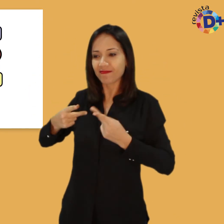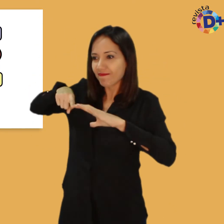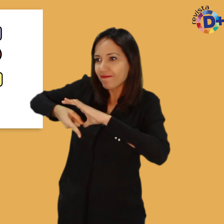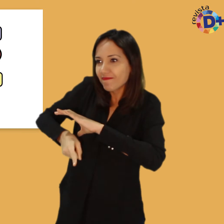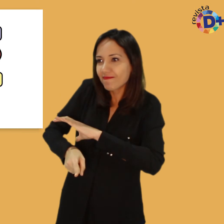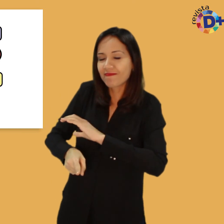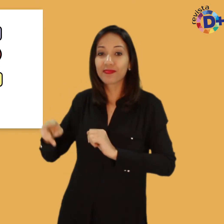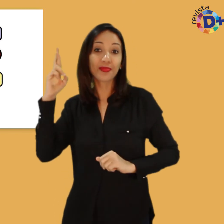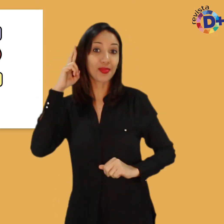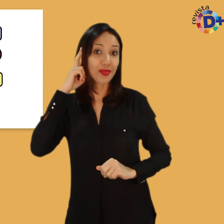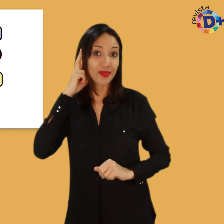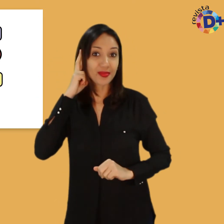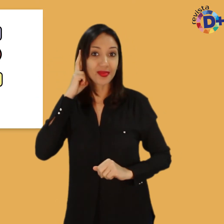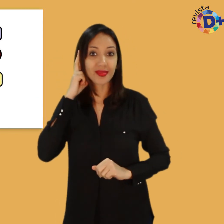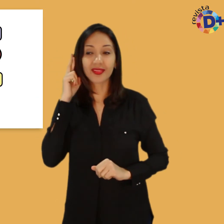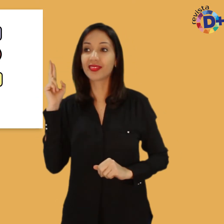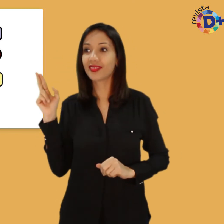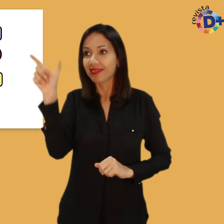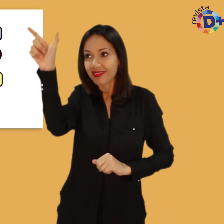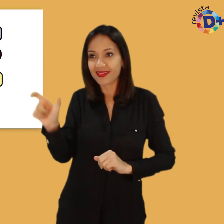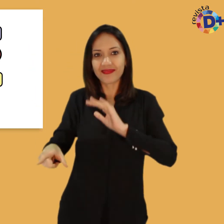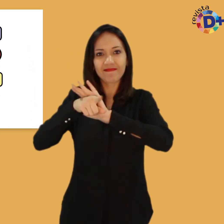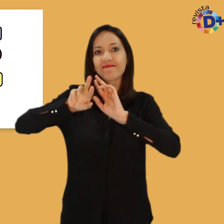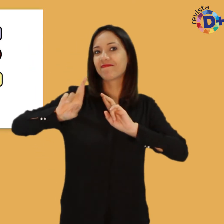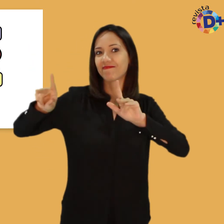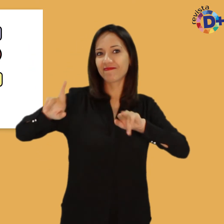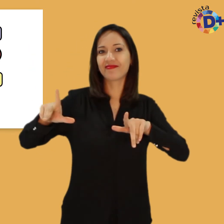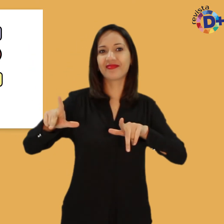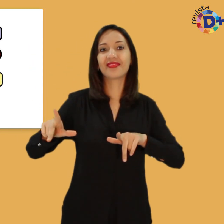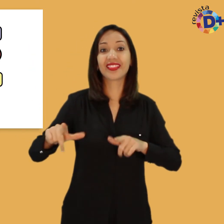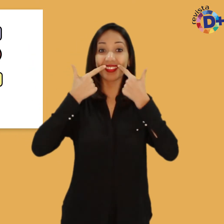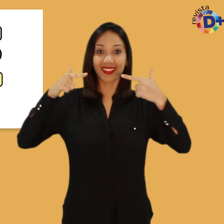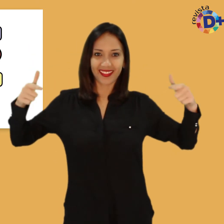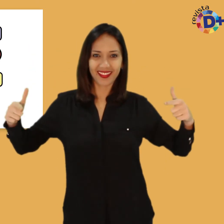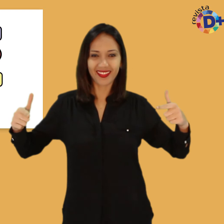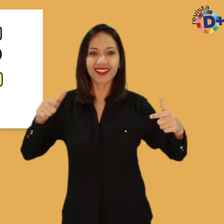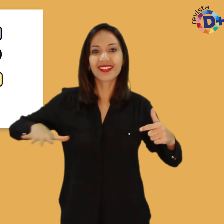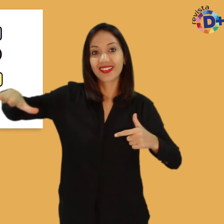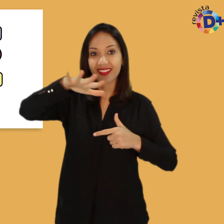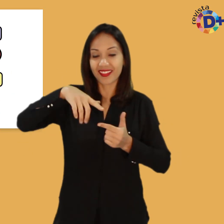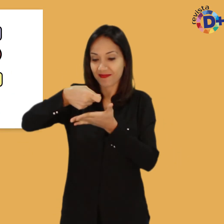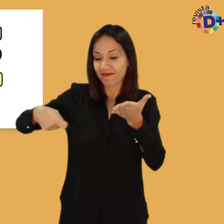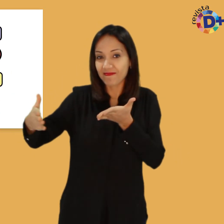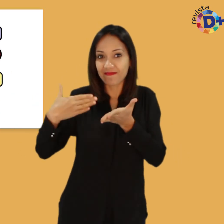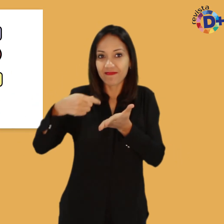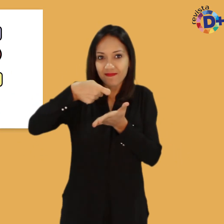compreendida como diferença linguística. Os autores dessa corrente afirmam que a surdez é assumida pelo